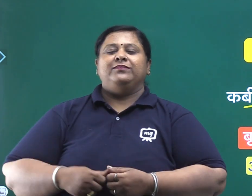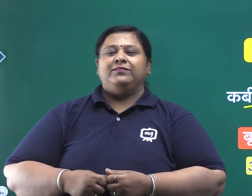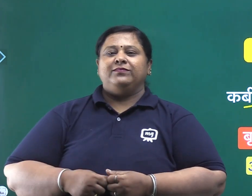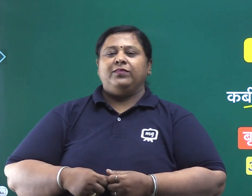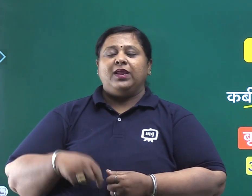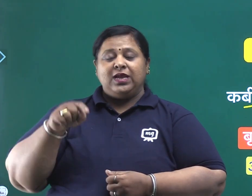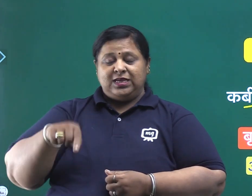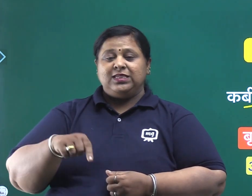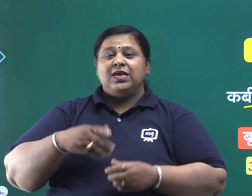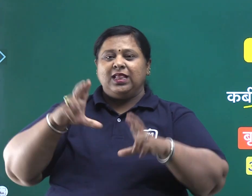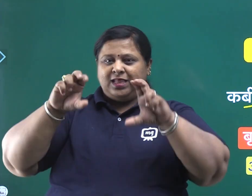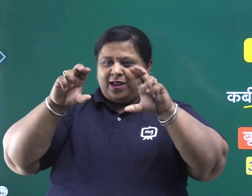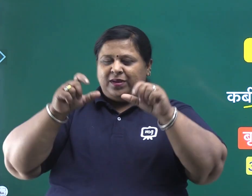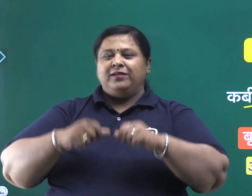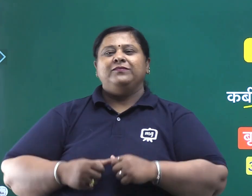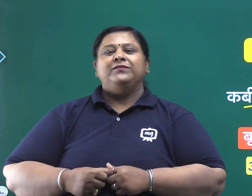इस अध्याय में आई